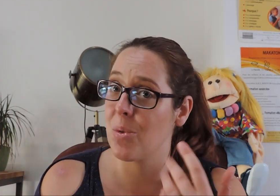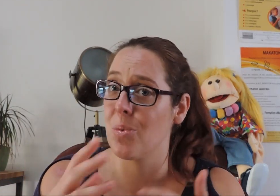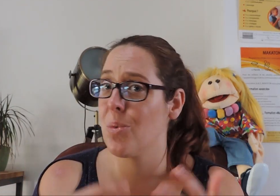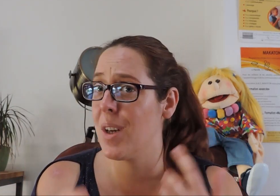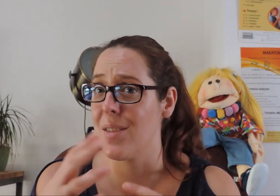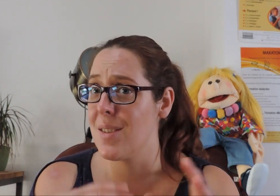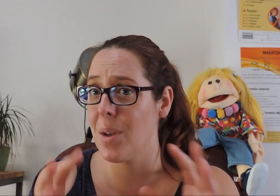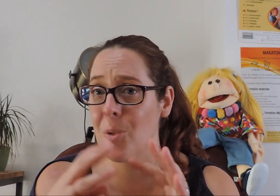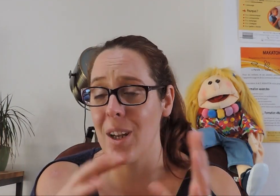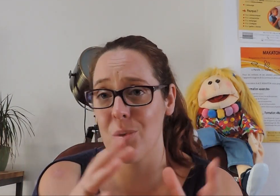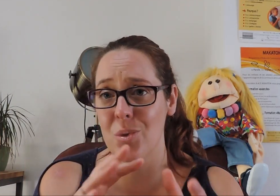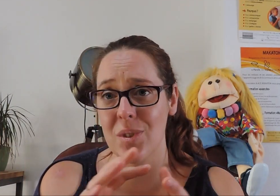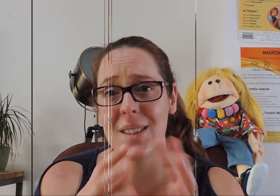makaton donc voilà c'est vraiment quelque chose